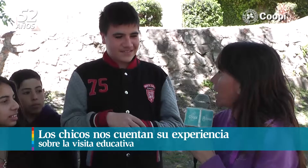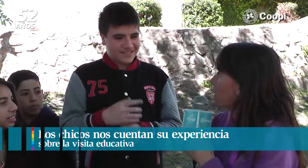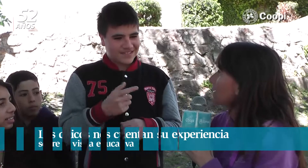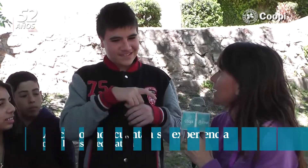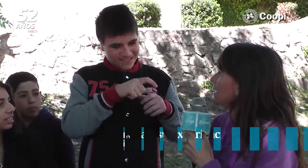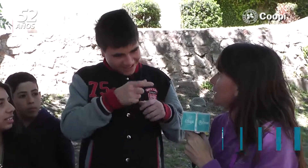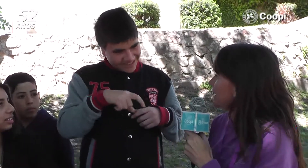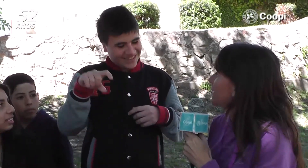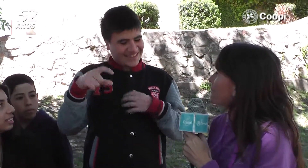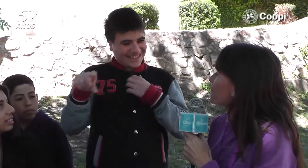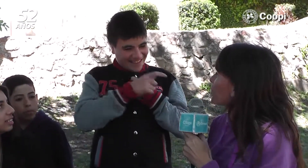agua.